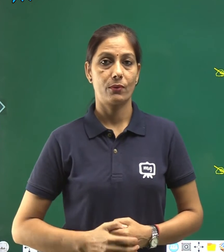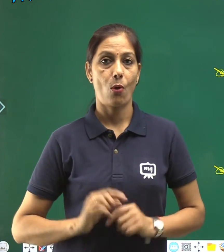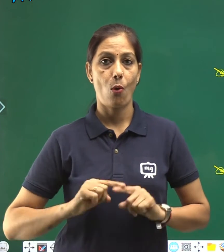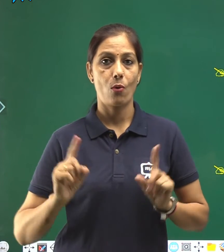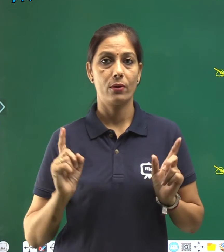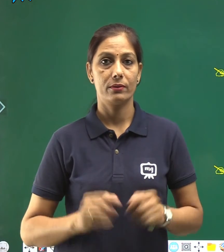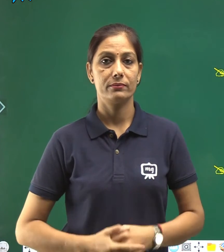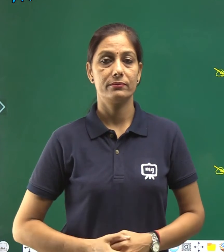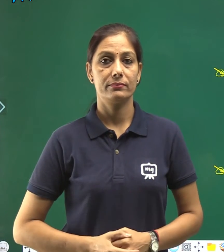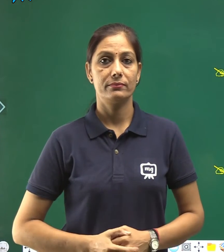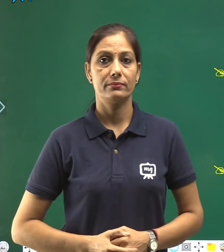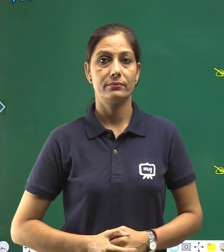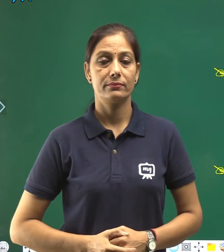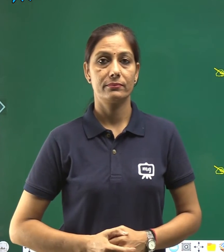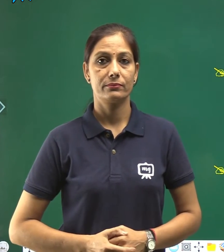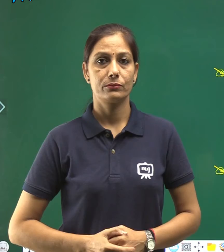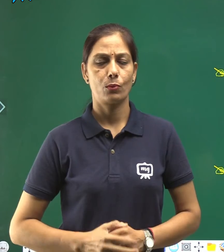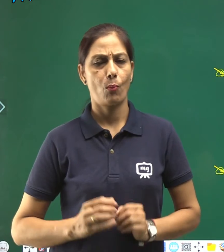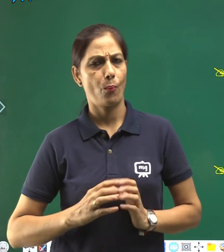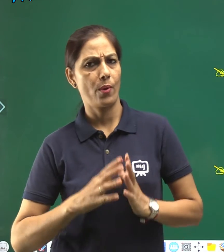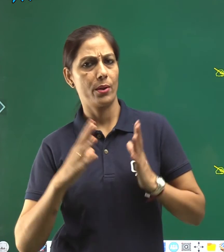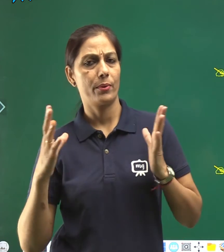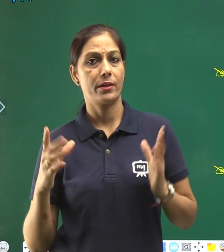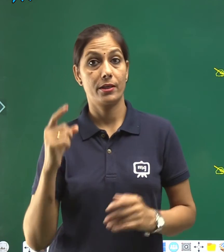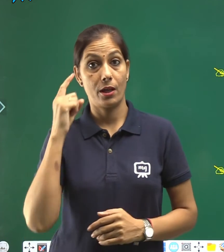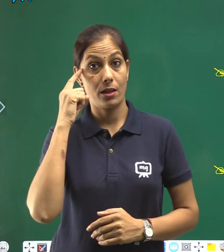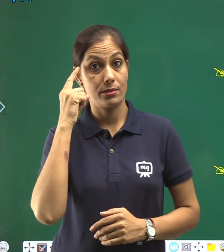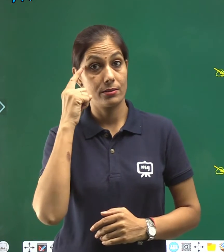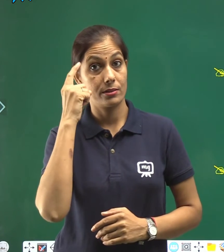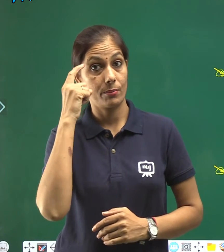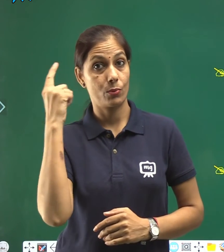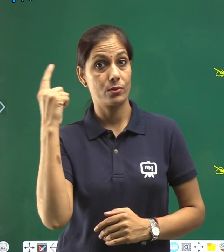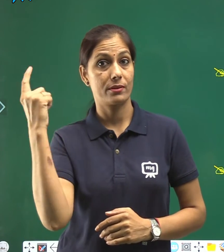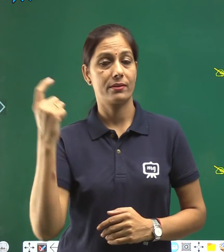और बड़े बड़े सपनों से